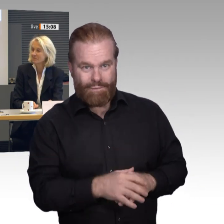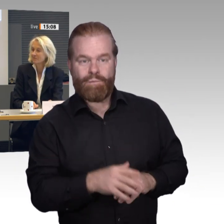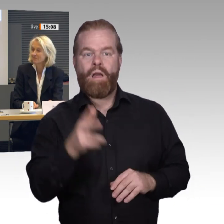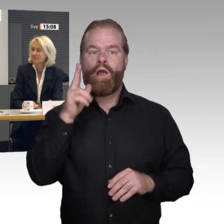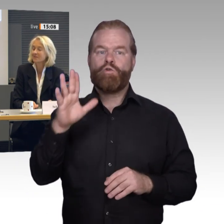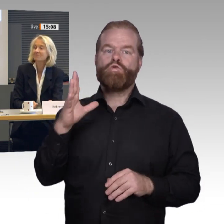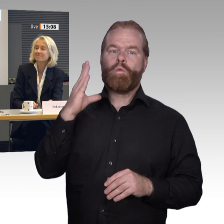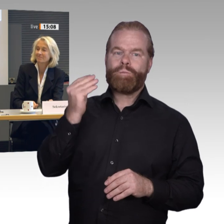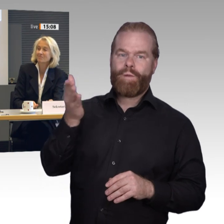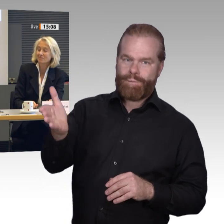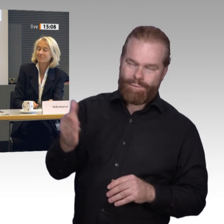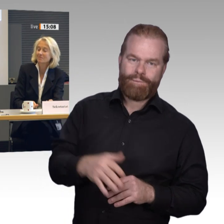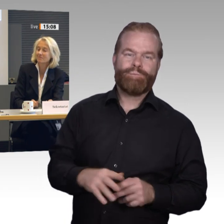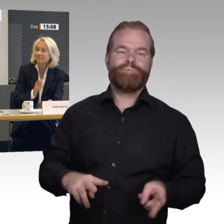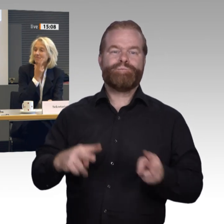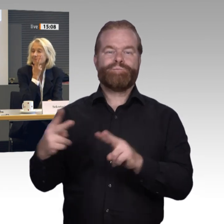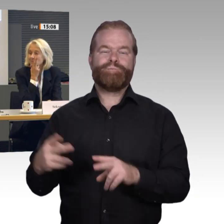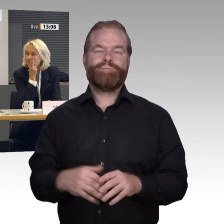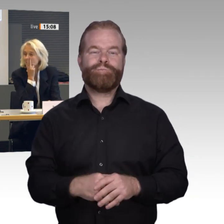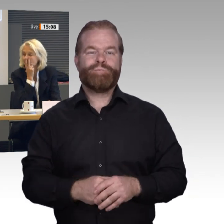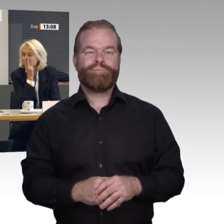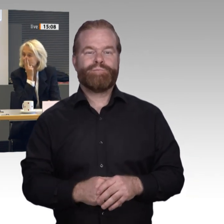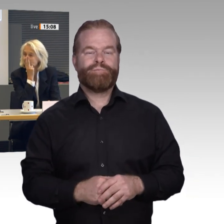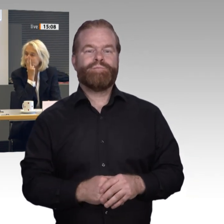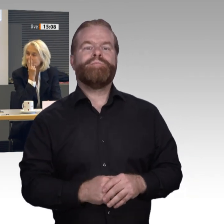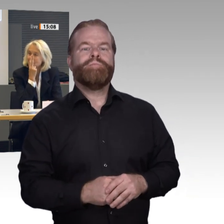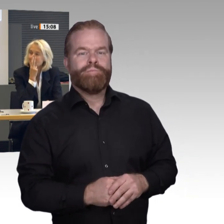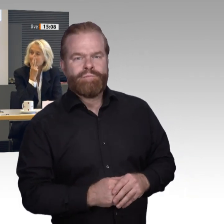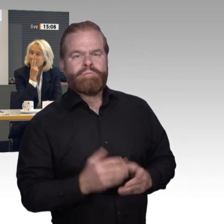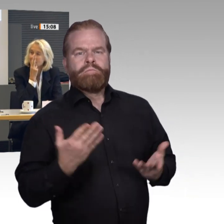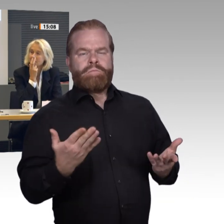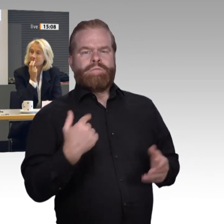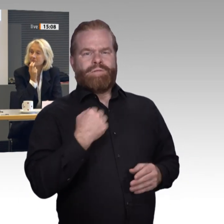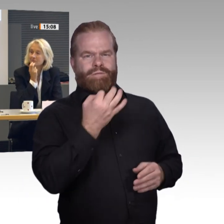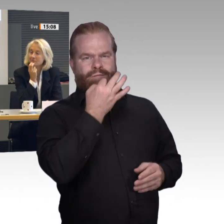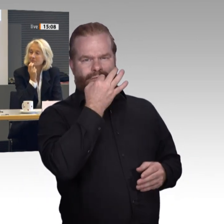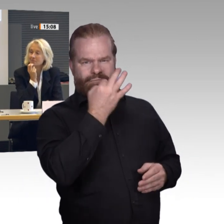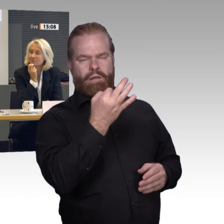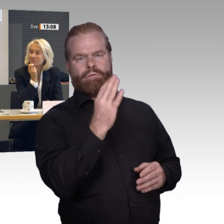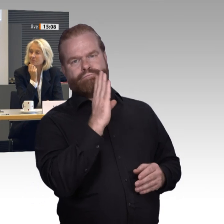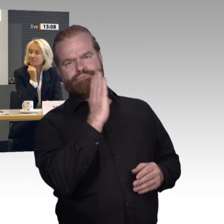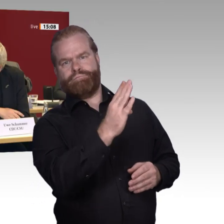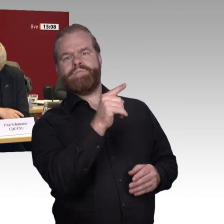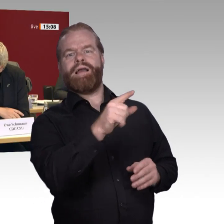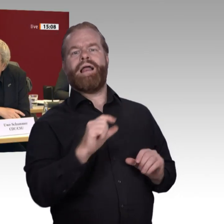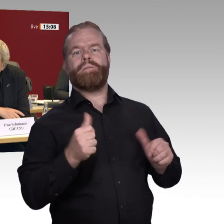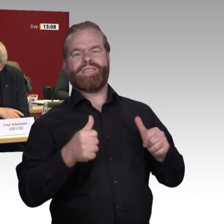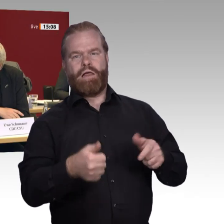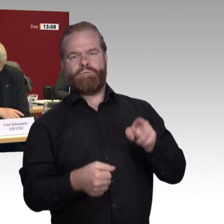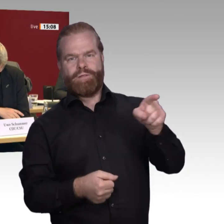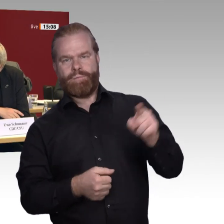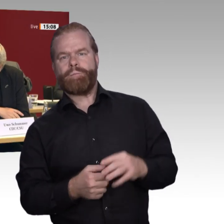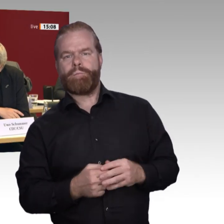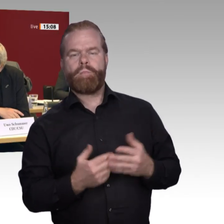Meine Frage geht an die Bundesverwandte Lebenshilfe. Ja, ist jetzt an. Und zwar auf der einen Seite ist ja mit Schaffung